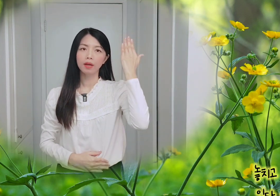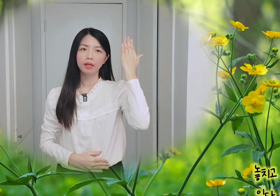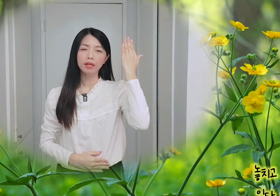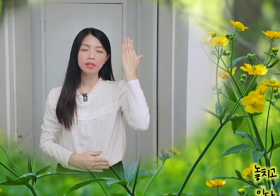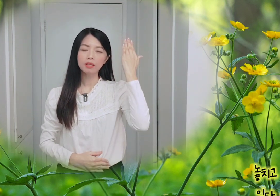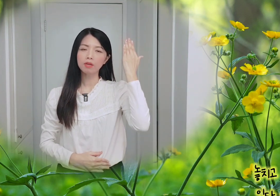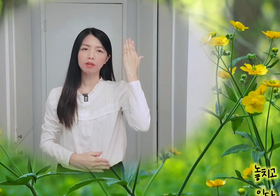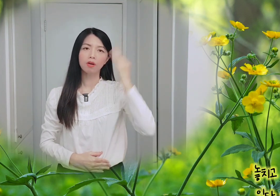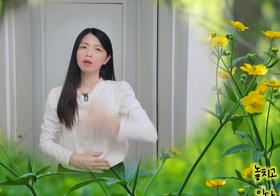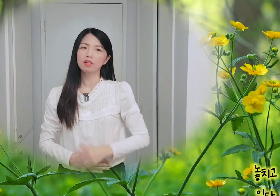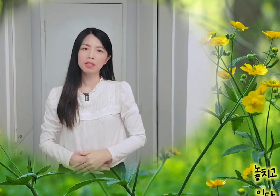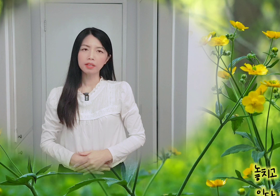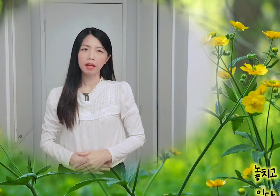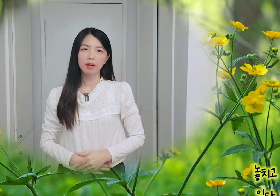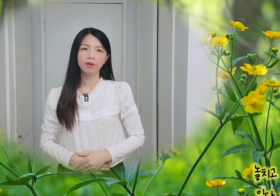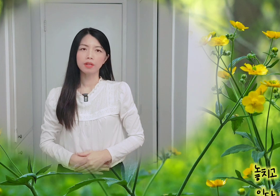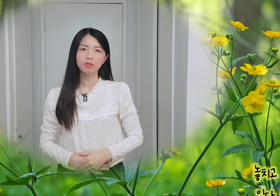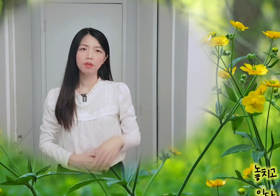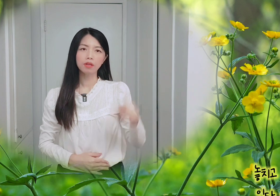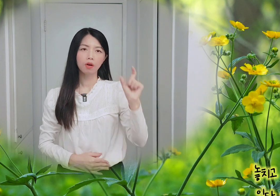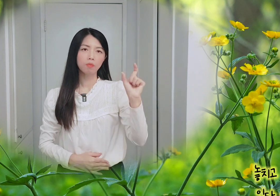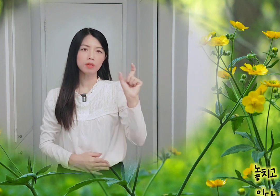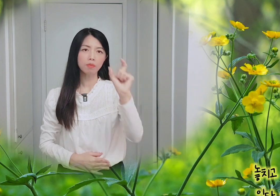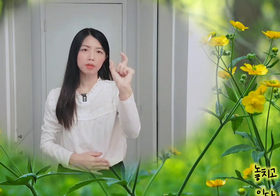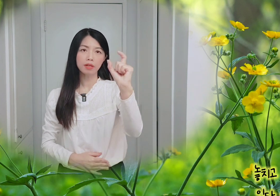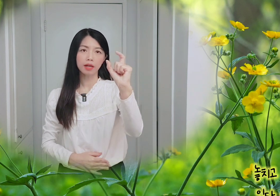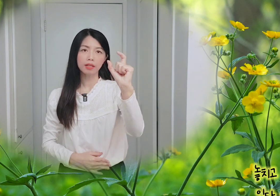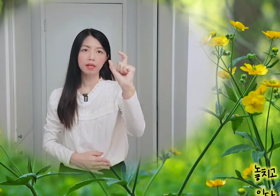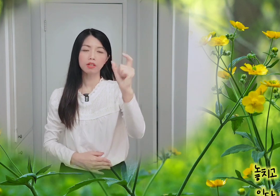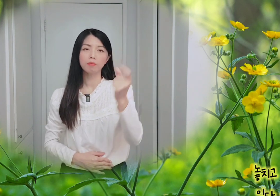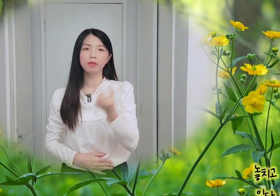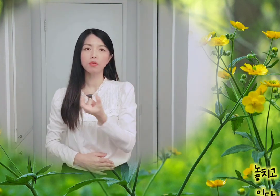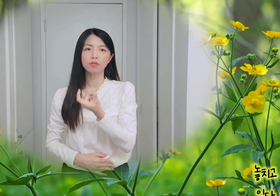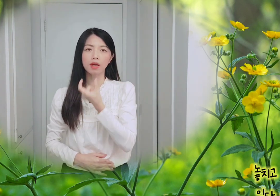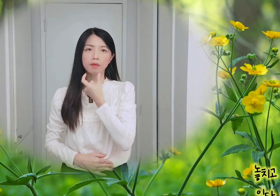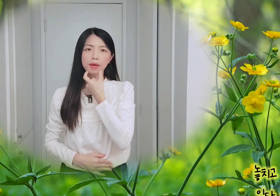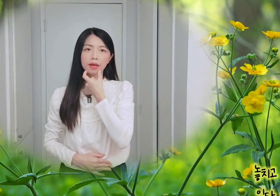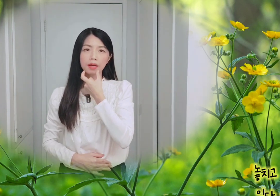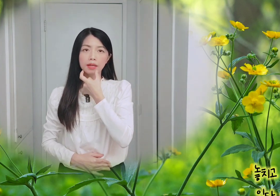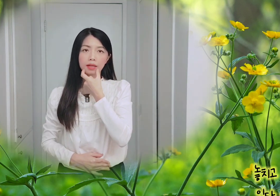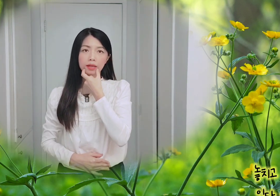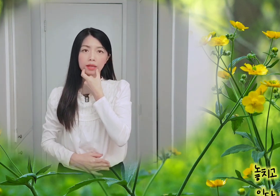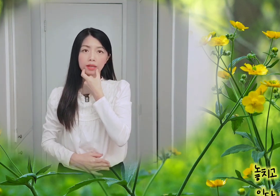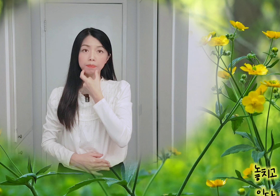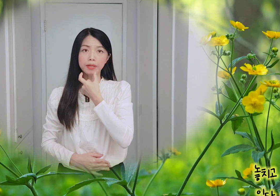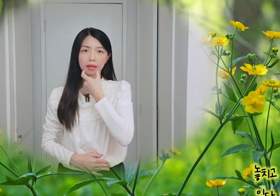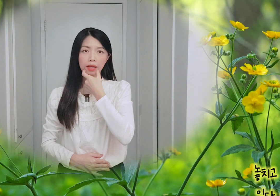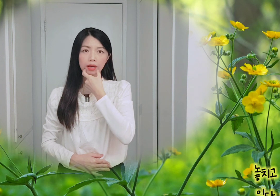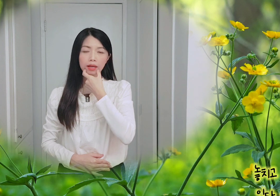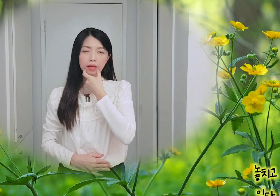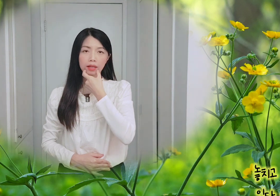되다, 되기 싫었어. 싫다 라고 하는 뜻의 수어는 엄지검지를 약간 디귿처럼 만들어 주신 다음에 이